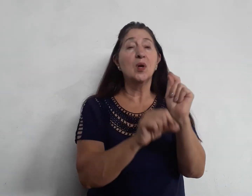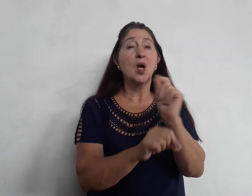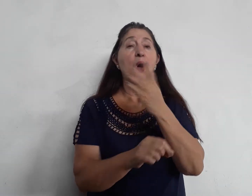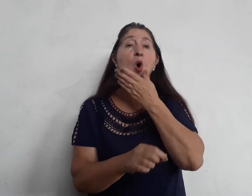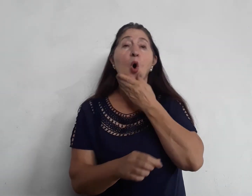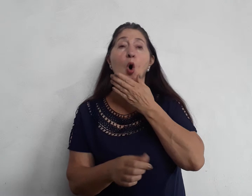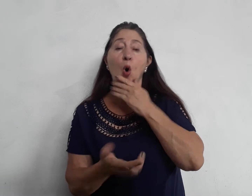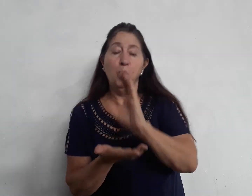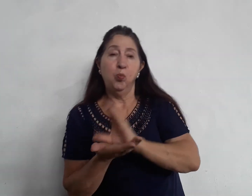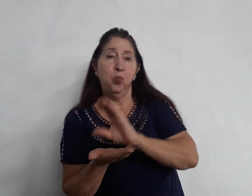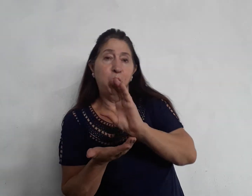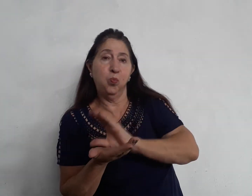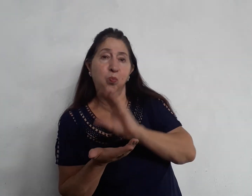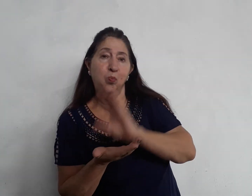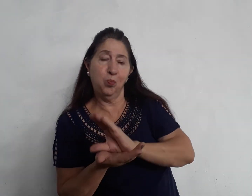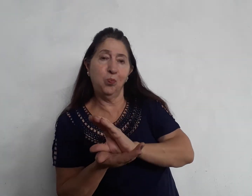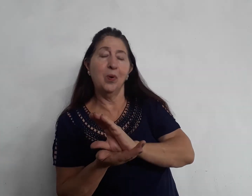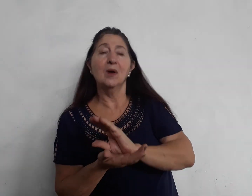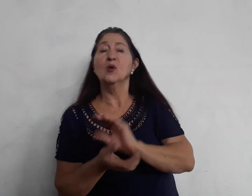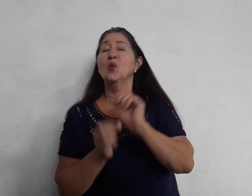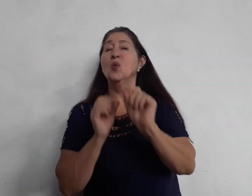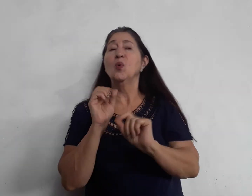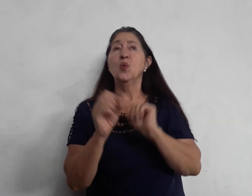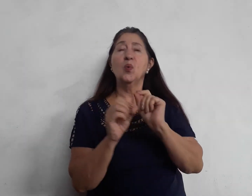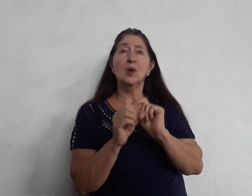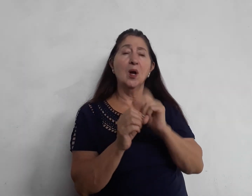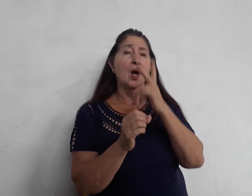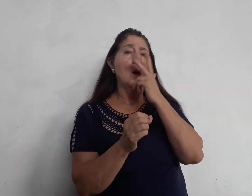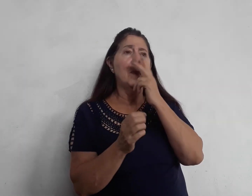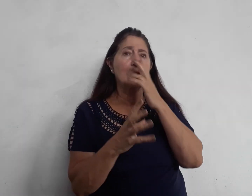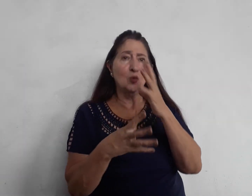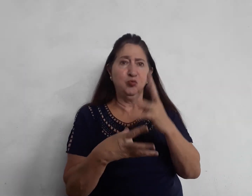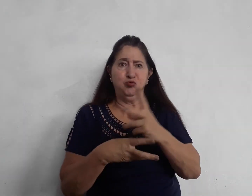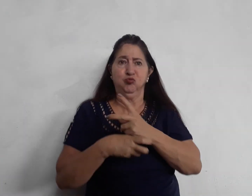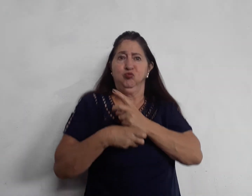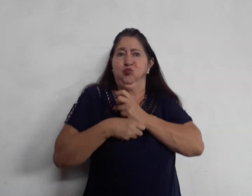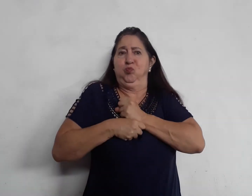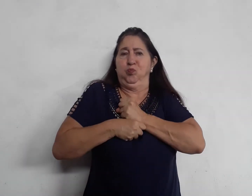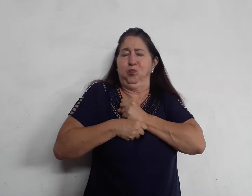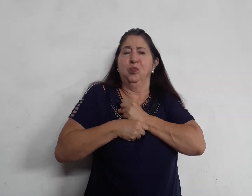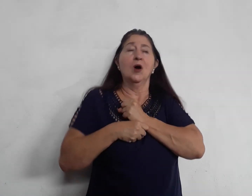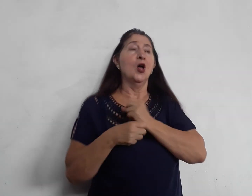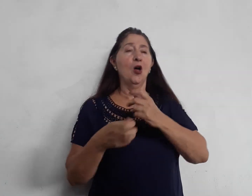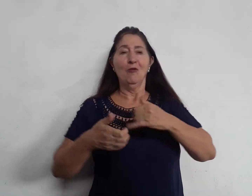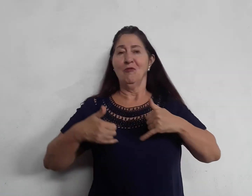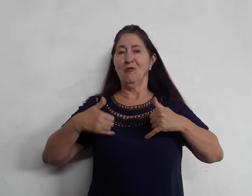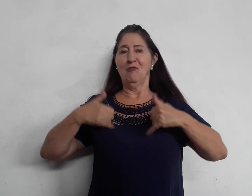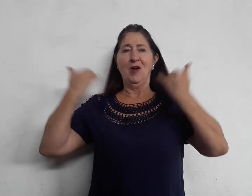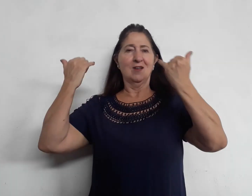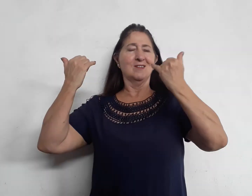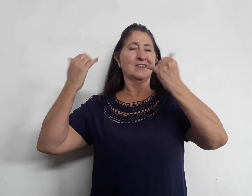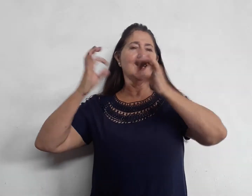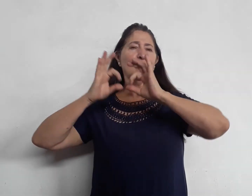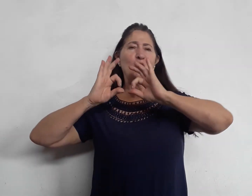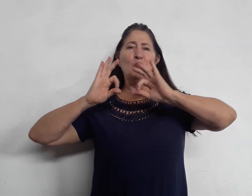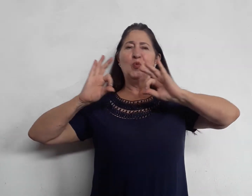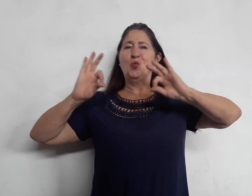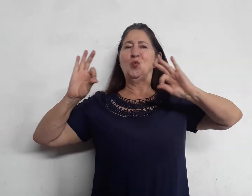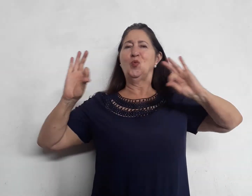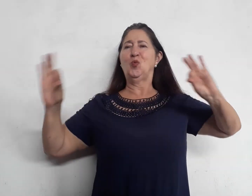opulento, que se apegou tanto ao seu dinheiro, às suas festas, às coisas, que